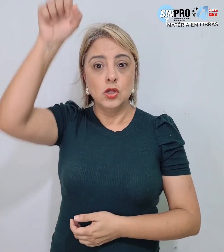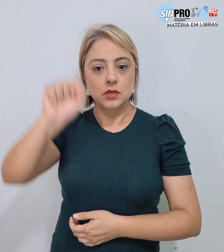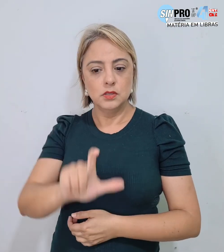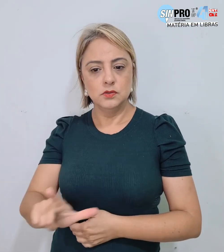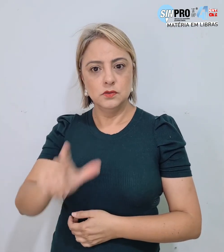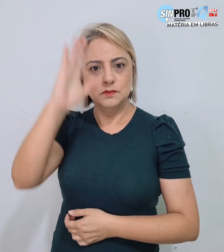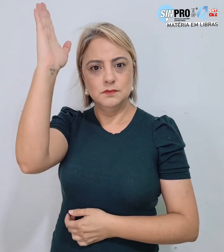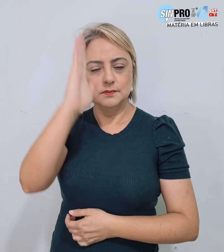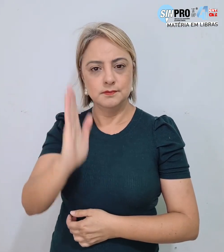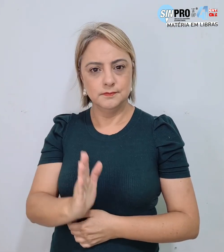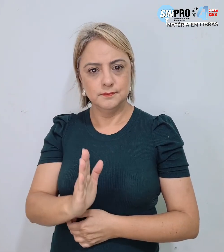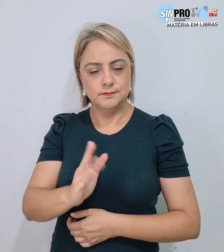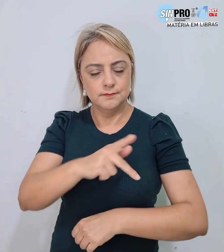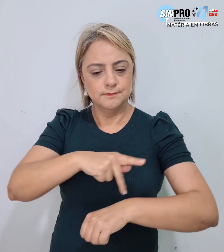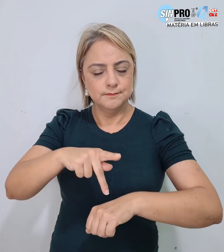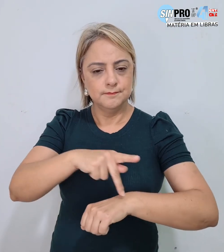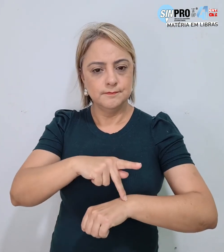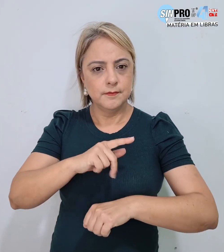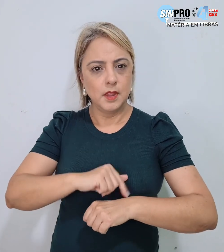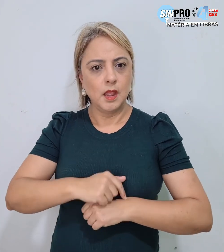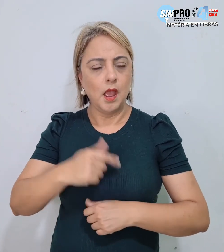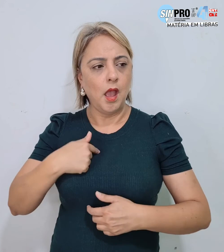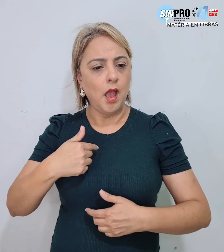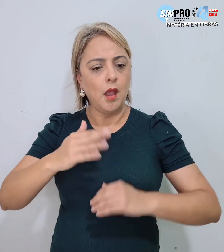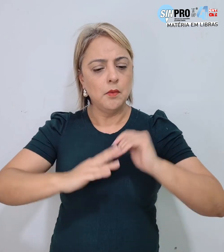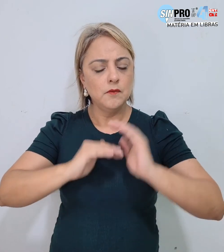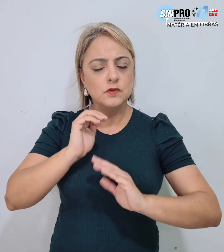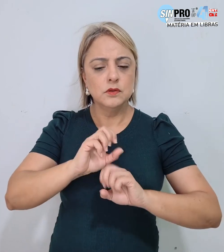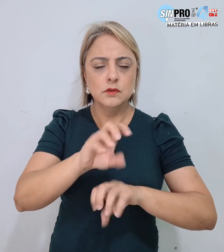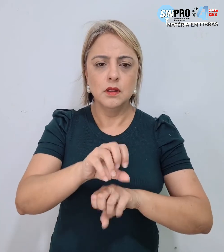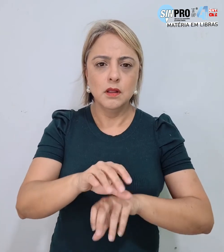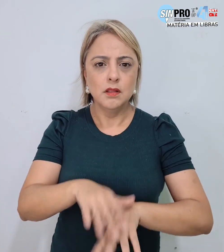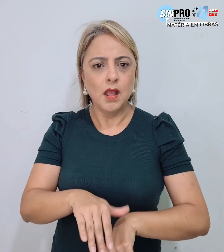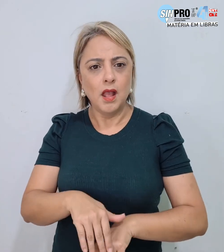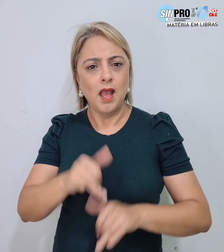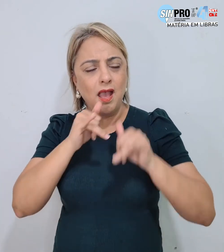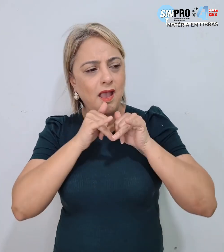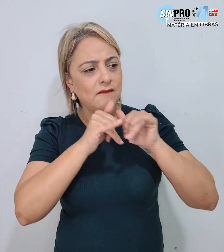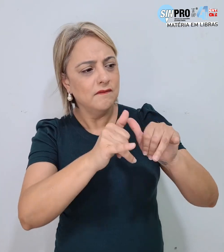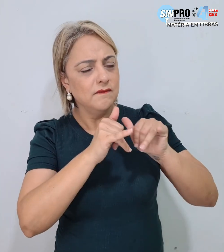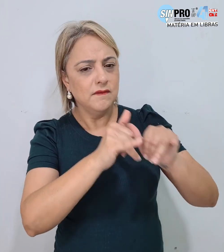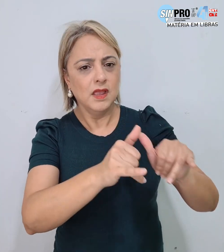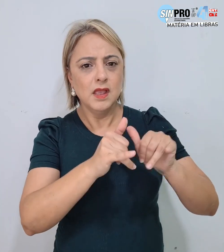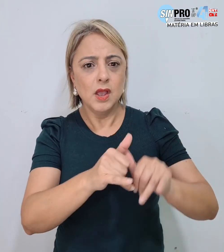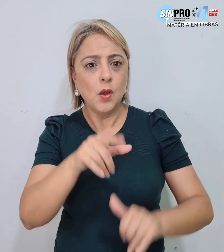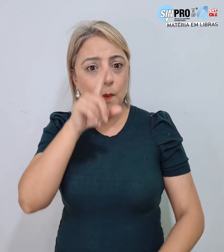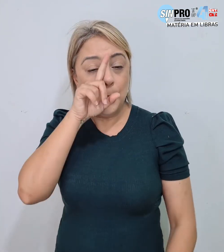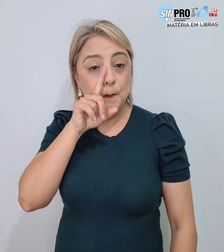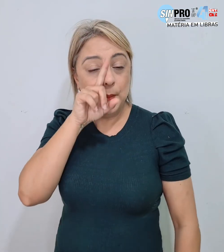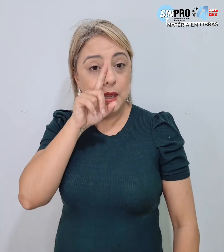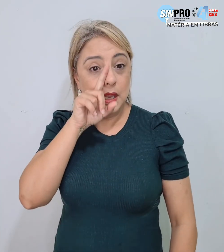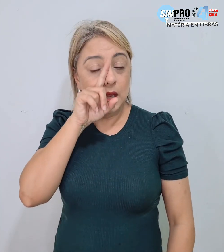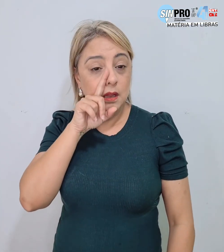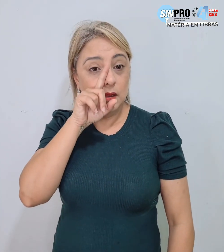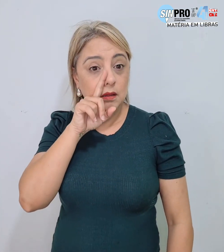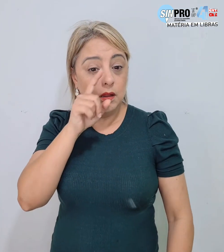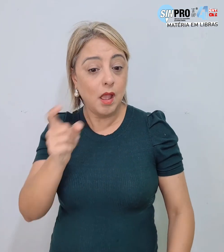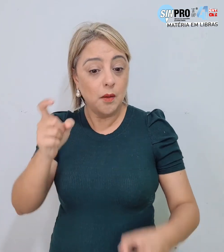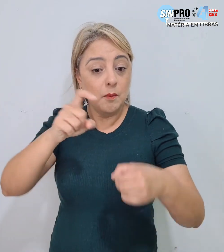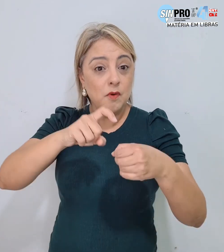sul do país os profissionais de educação alertam Oi para o risco trazido por volta